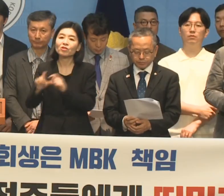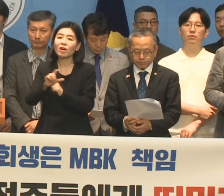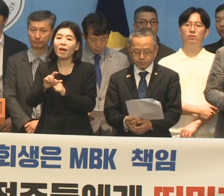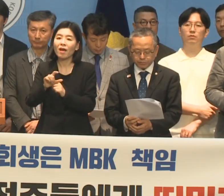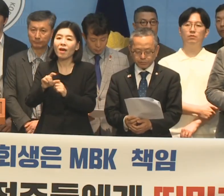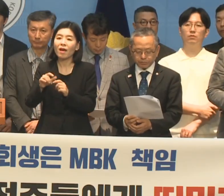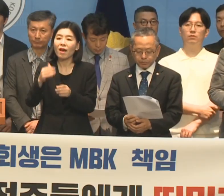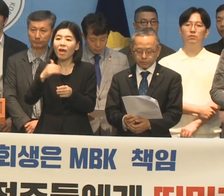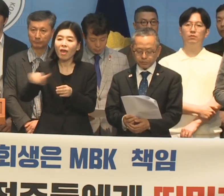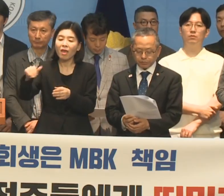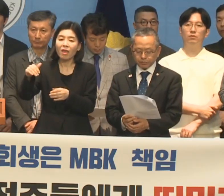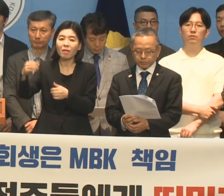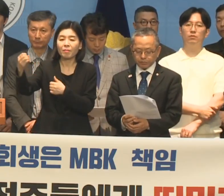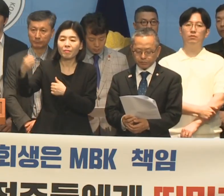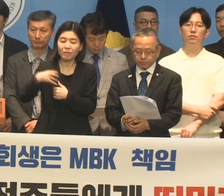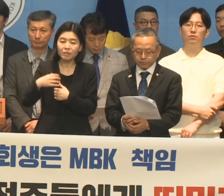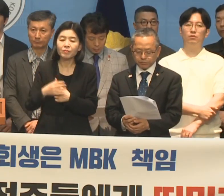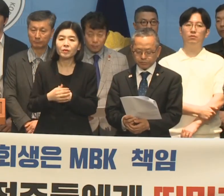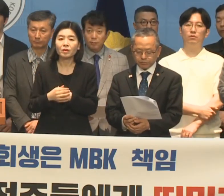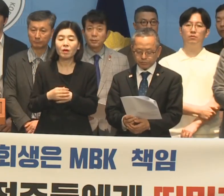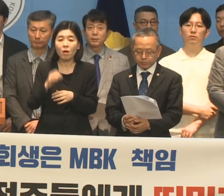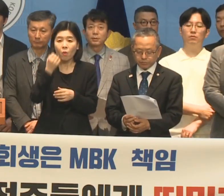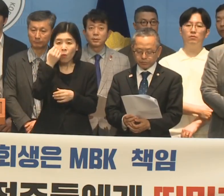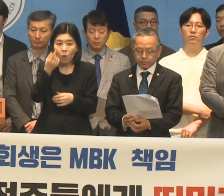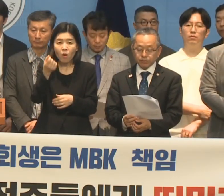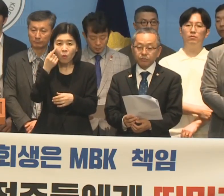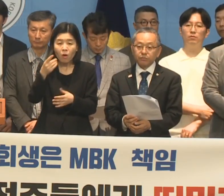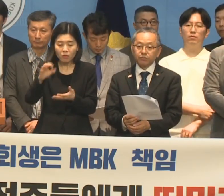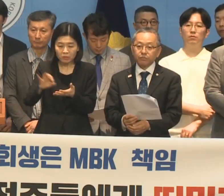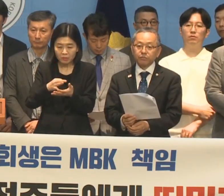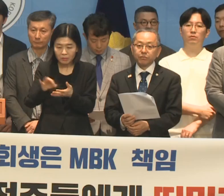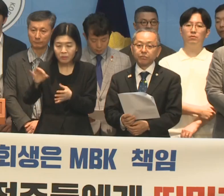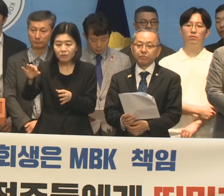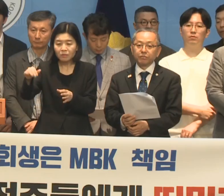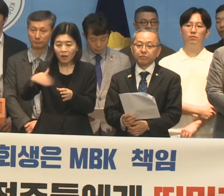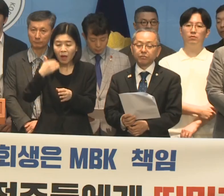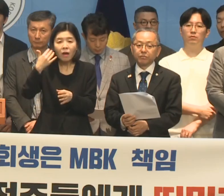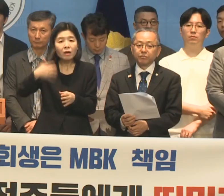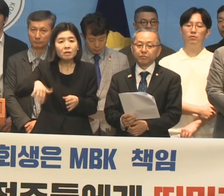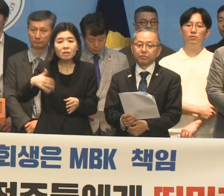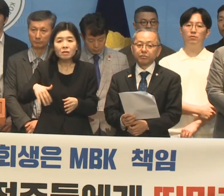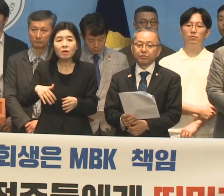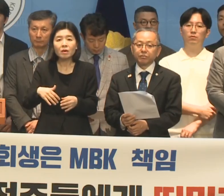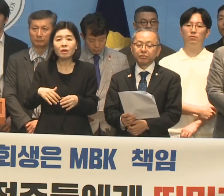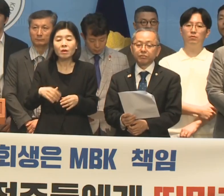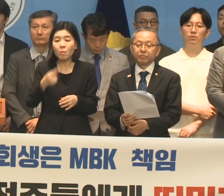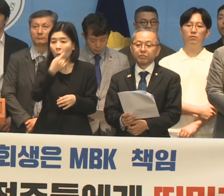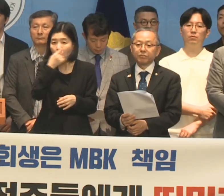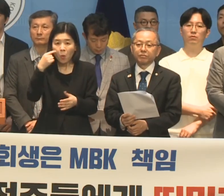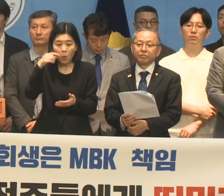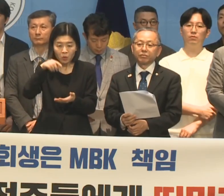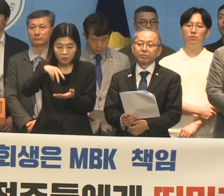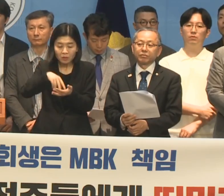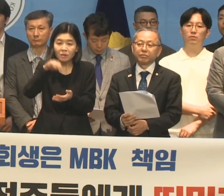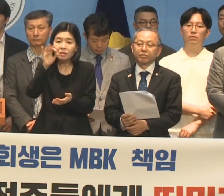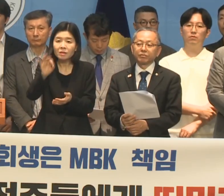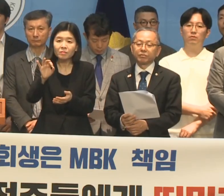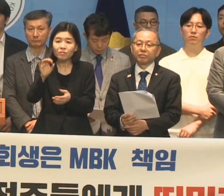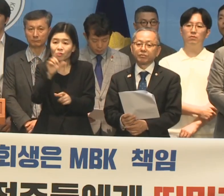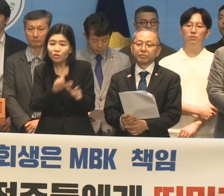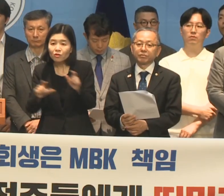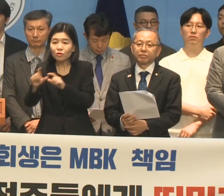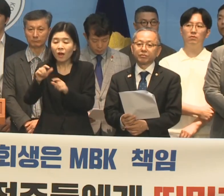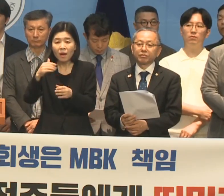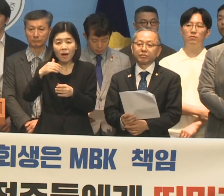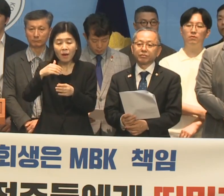내용이었습니다. 월 정상금도 제대로 못 받는 상황에서 거액의 보증금까지 추가 납입하라는 건 상식을